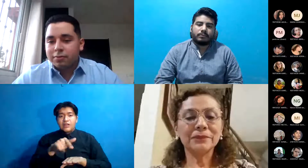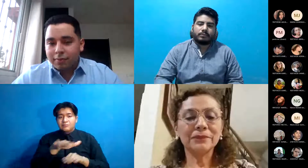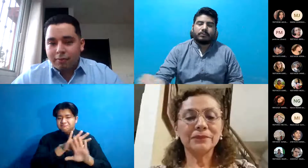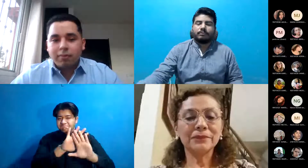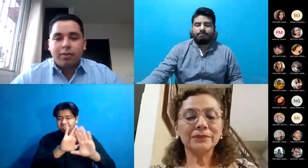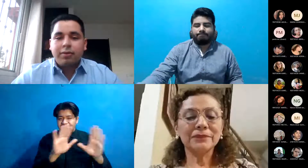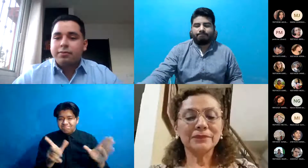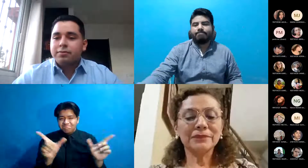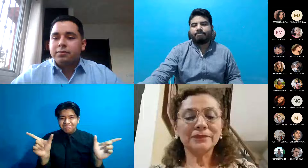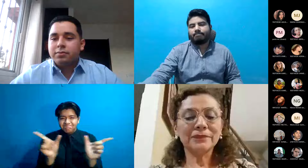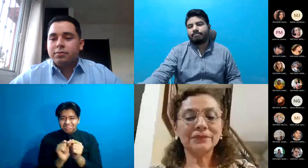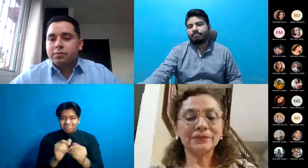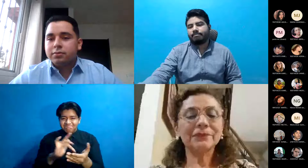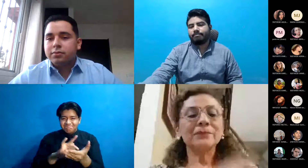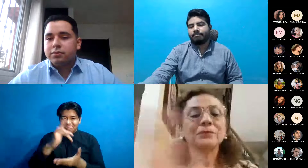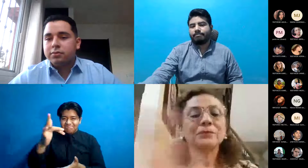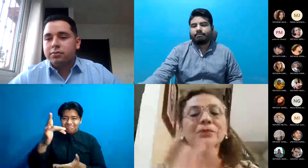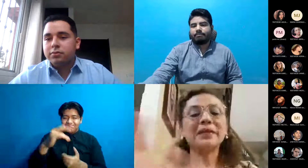de hoy.